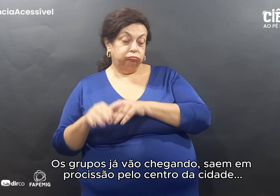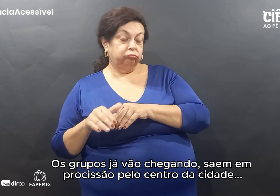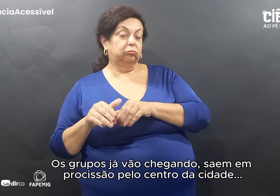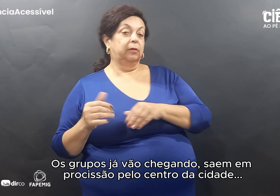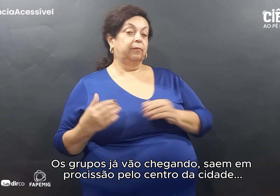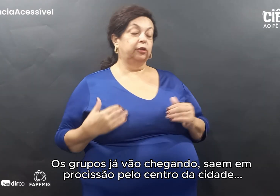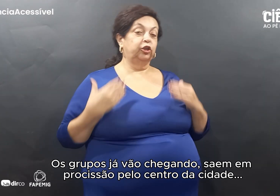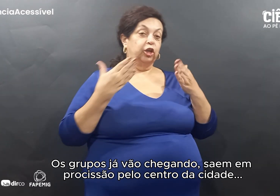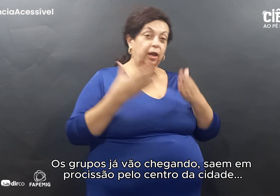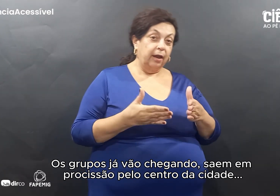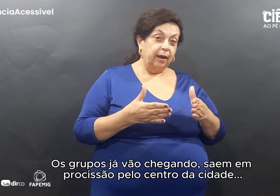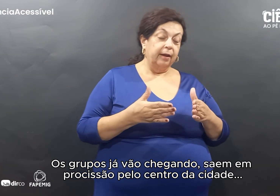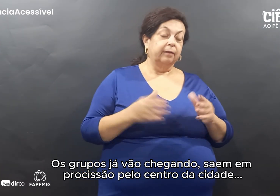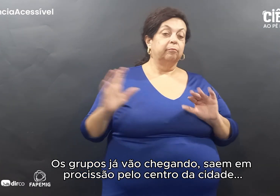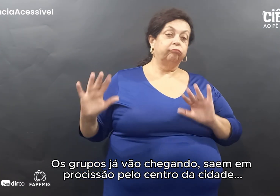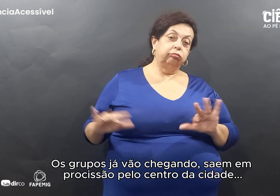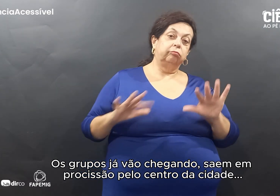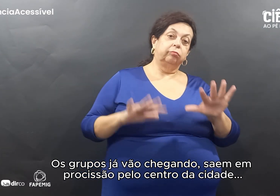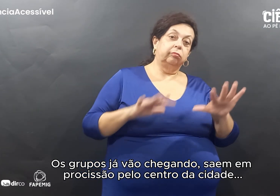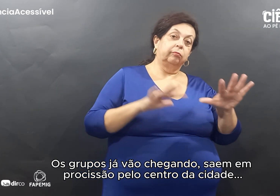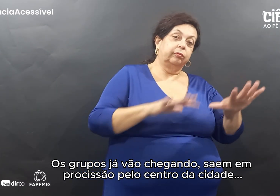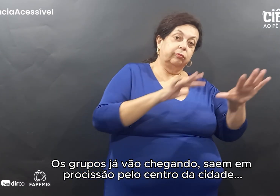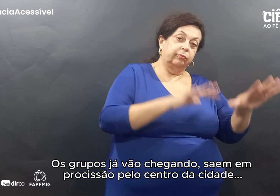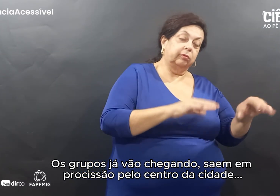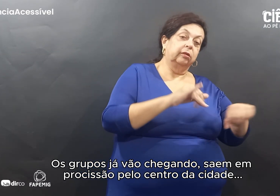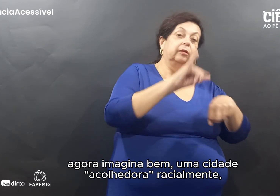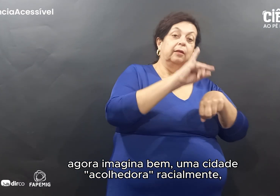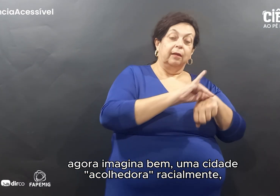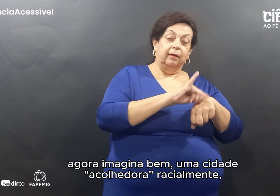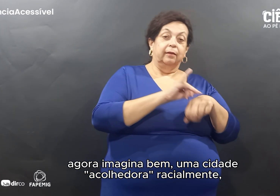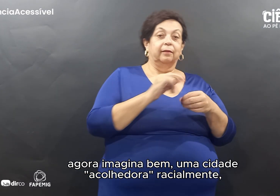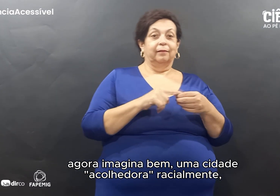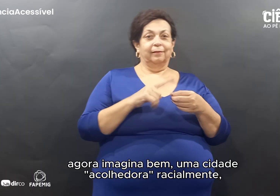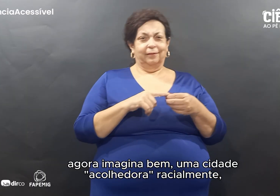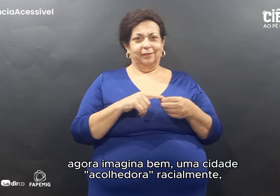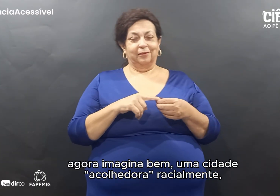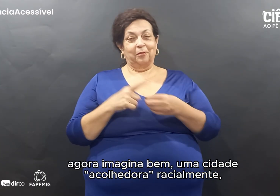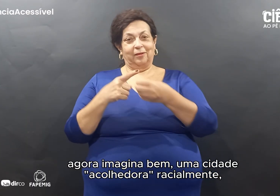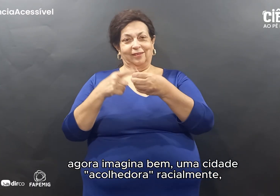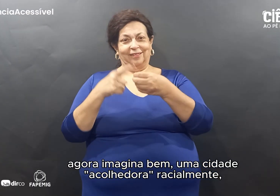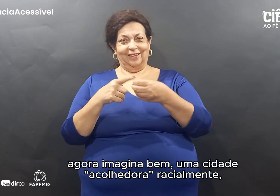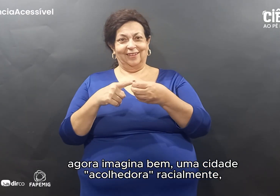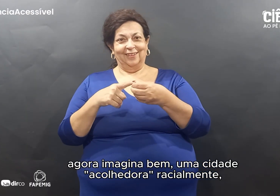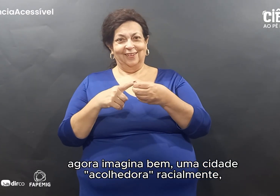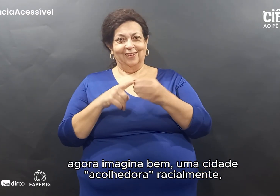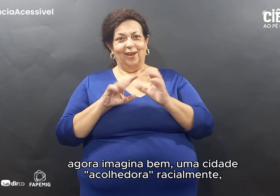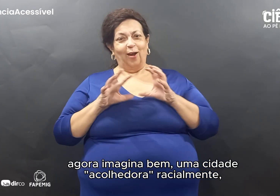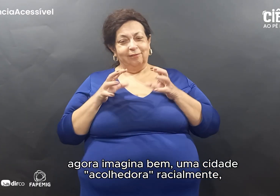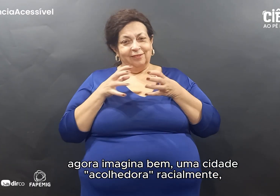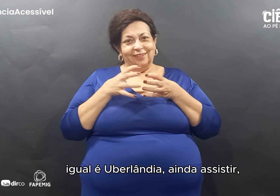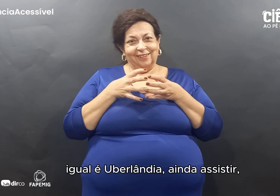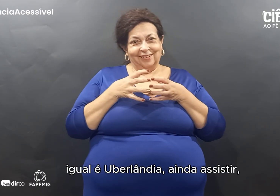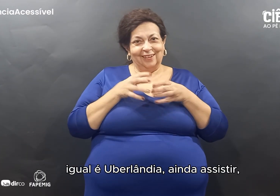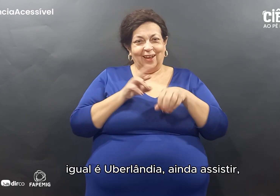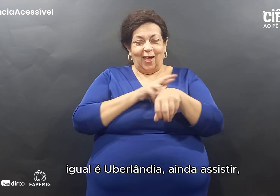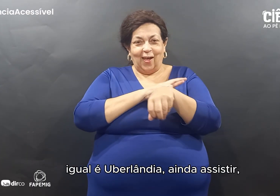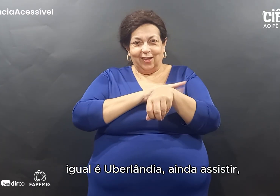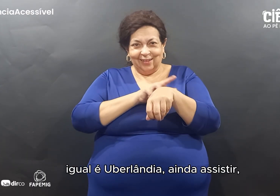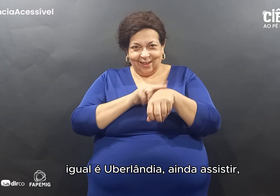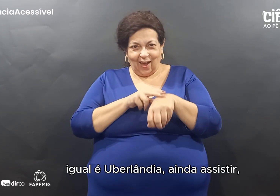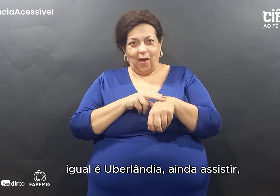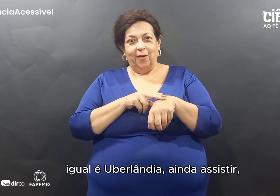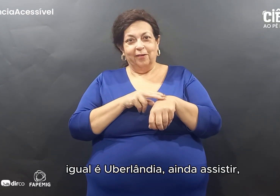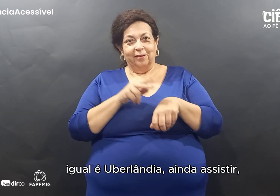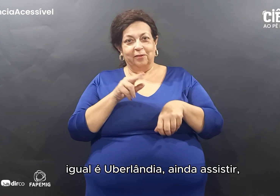já vão chegando, saem em procissão pelo centro da cidade. Agora imagina bem, uma cidade acolhedora racialmente, igual a Uberlândia,